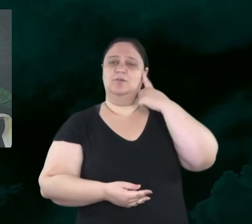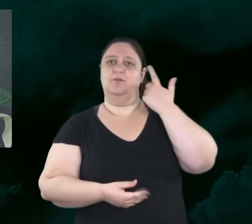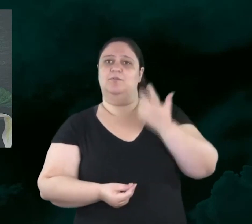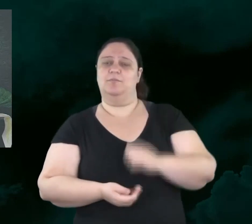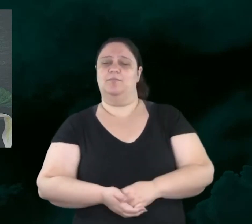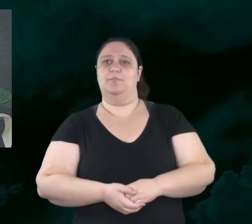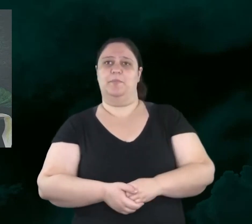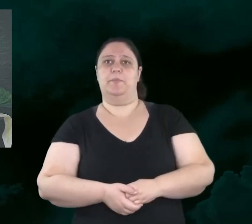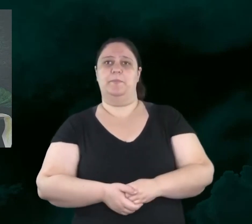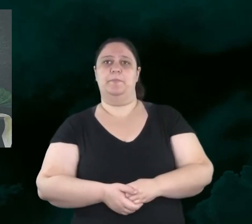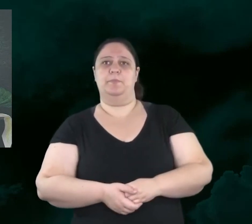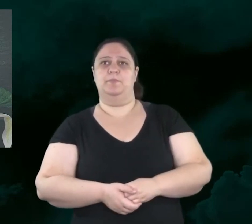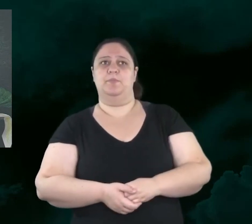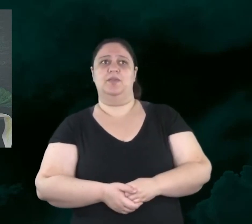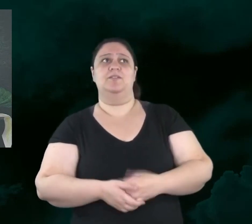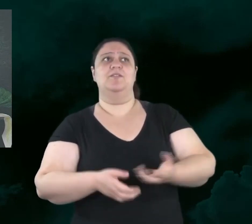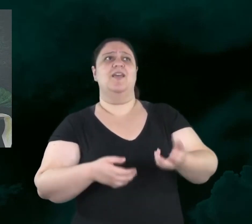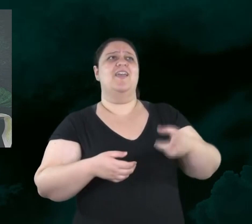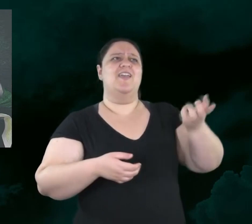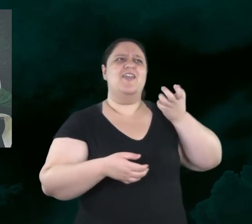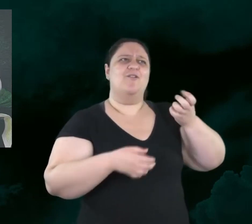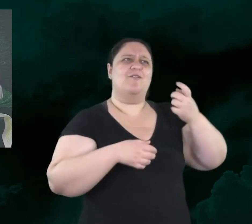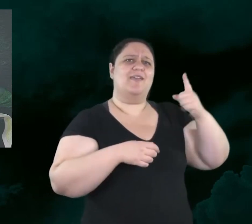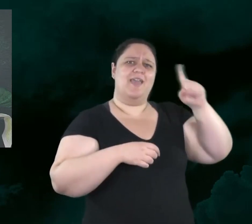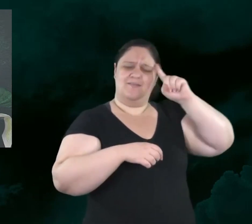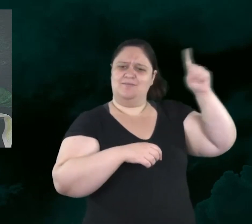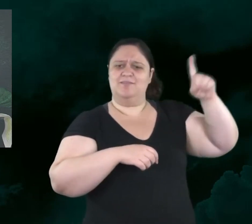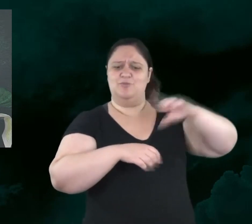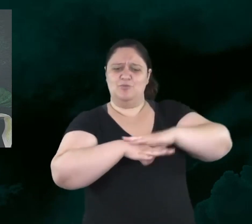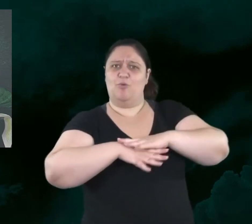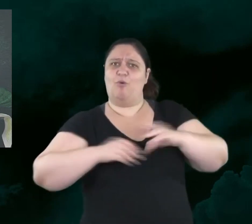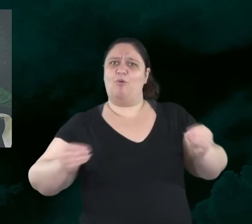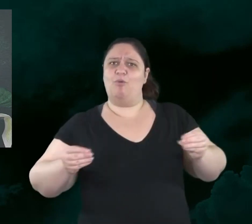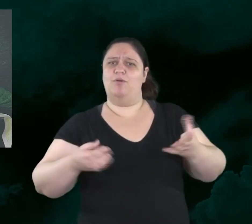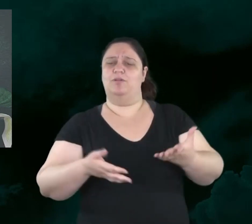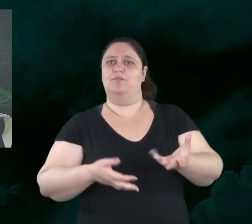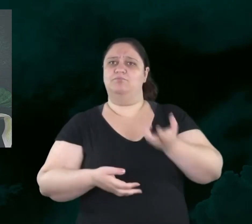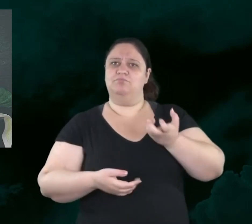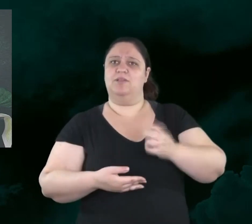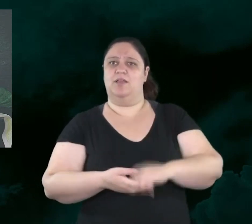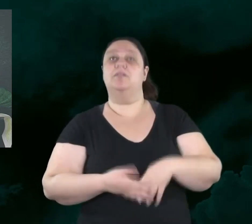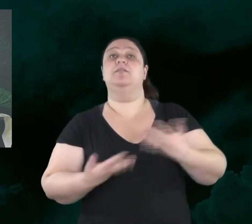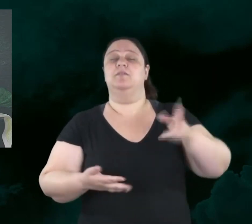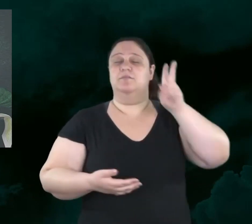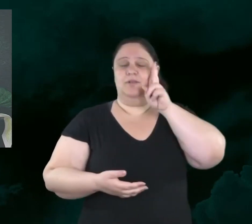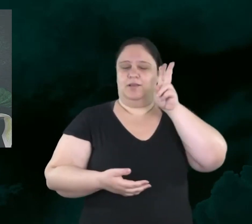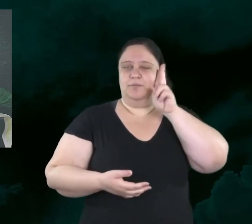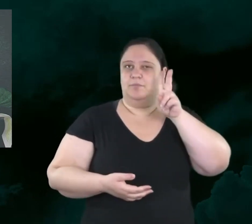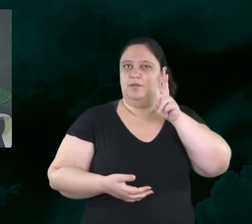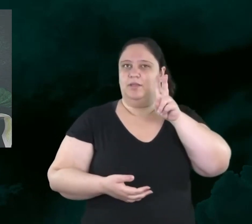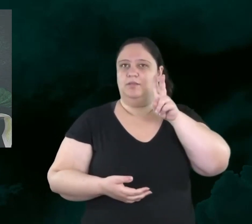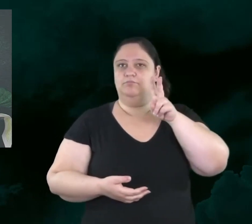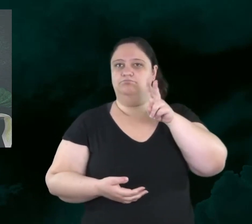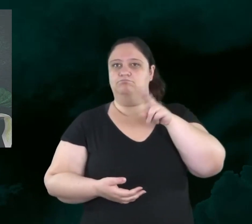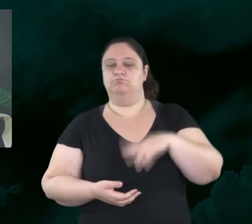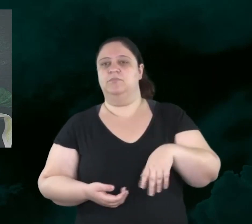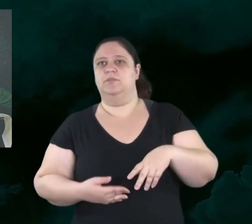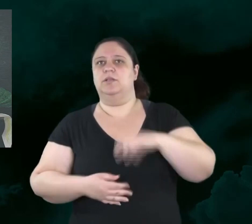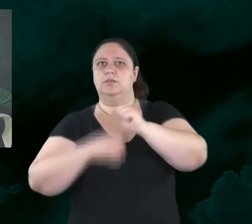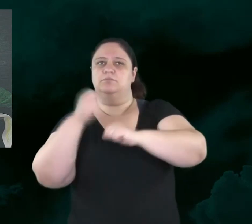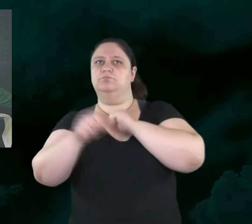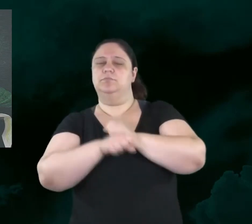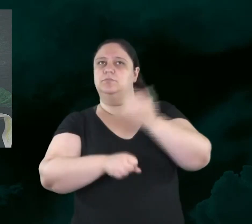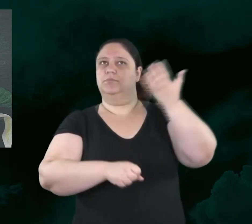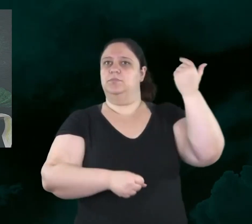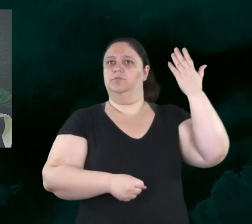né, me cure, tal. Aí eu me lembrei de uma história que, acho que ano passado, não me lembro, ano passado, voltei,